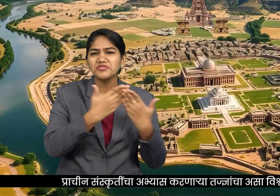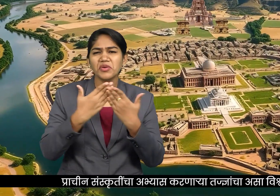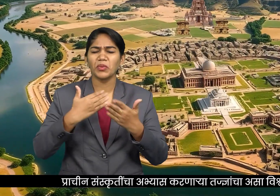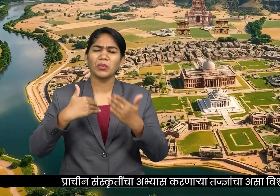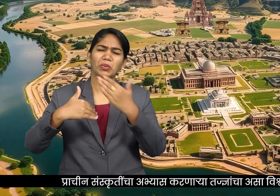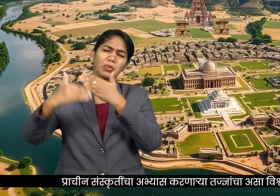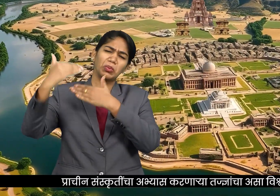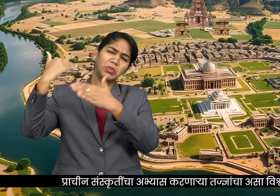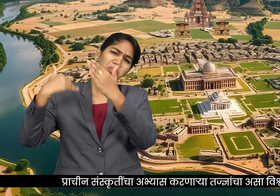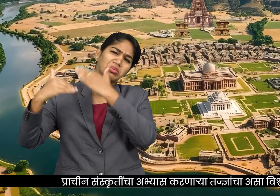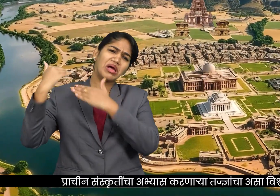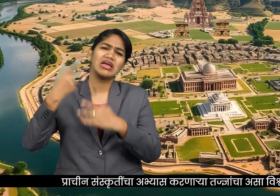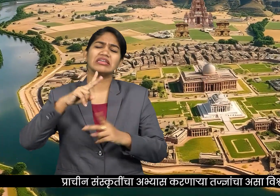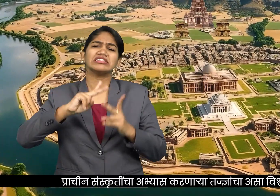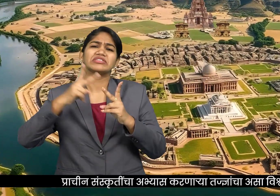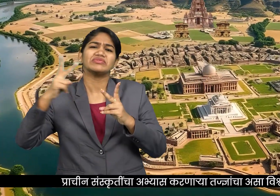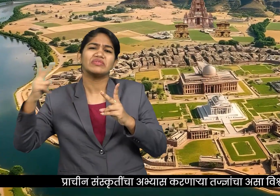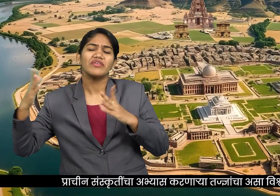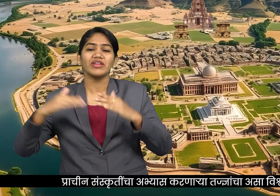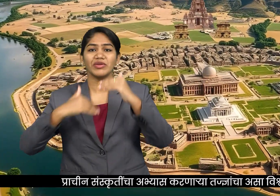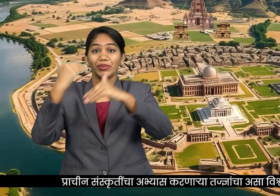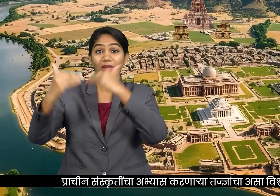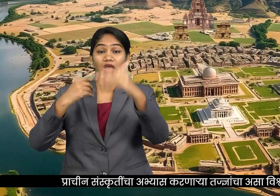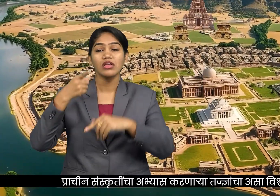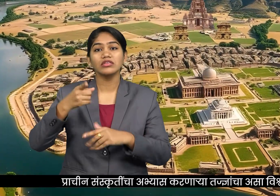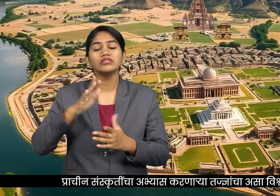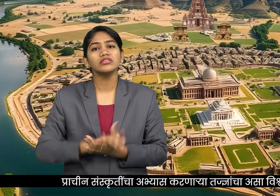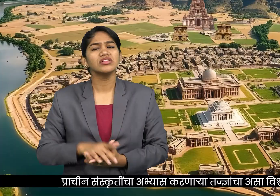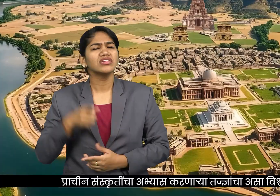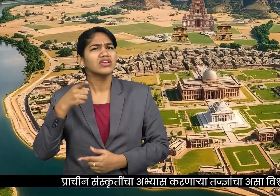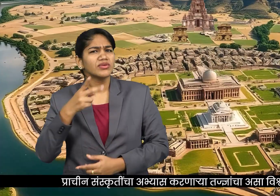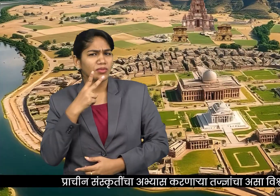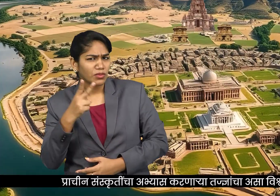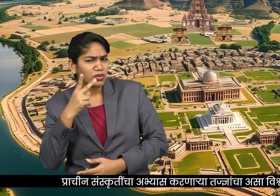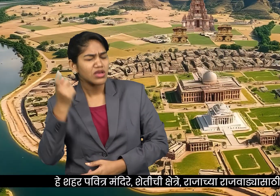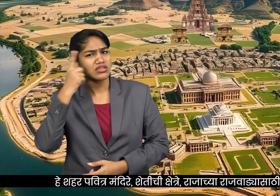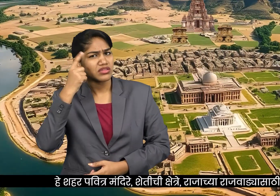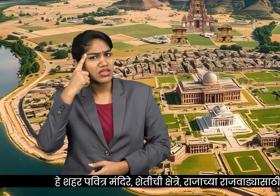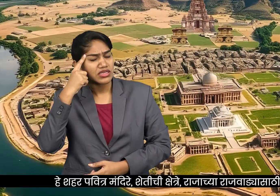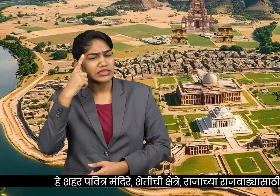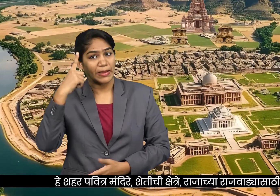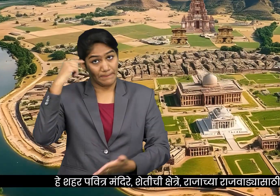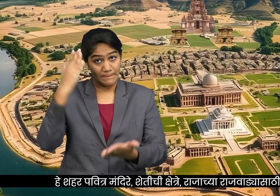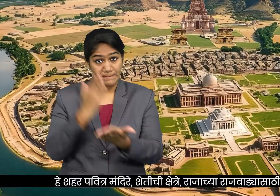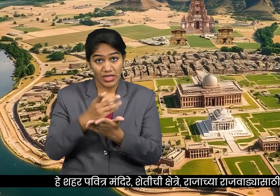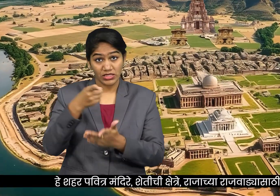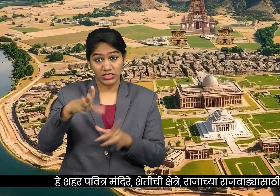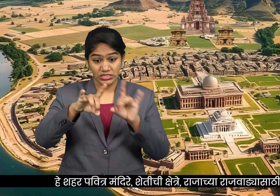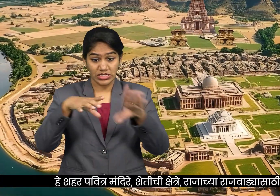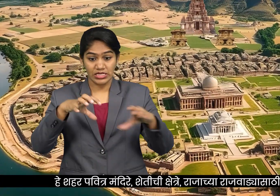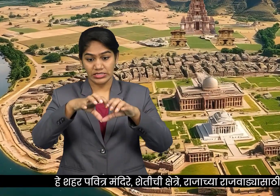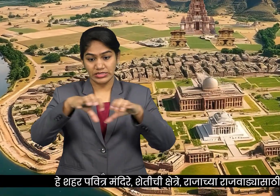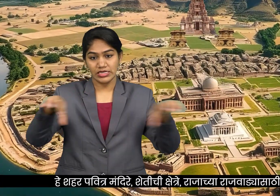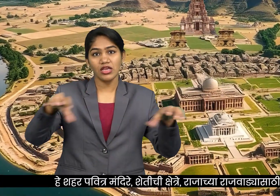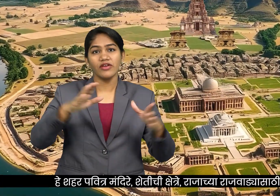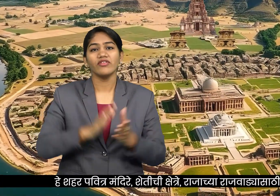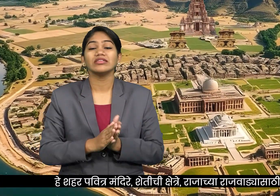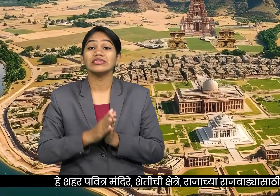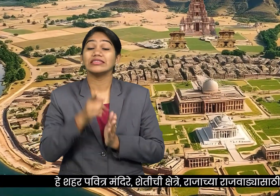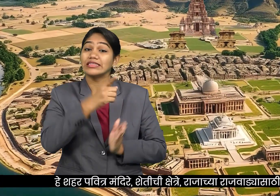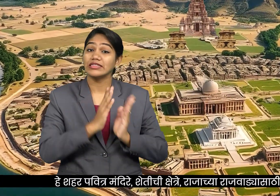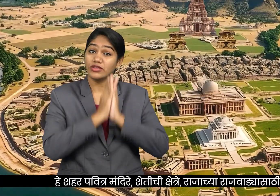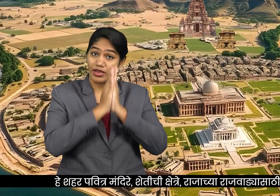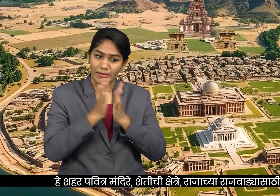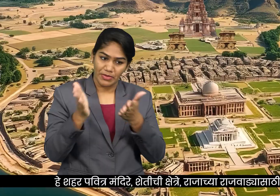अभ्यास करण्याचा तज्ज्ञांचा असा विश्वास आहे की हे शहर पवित्र मंदिरे,